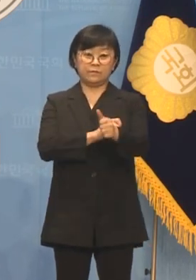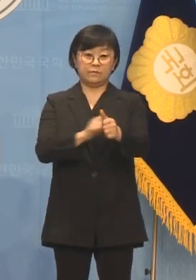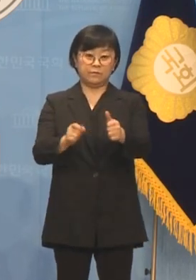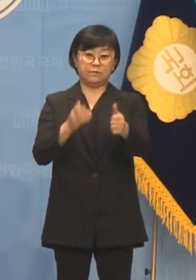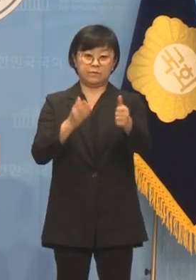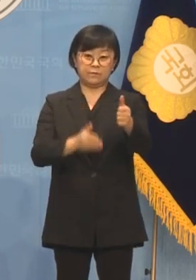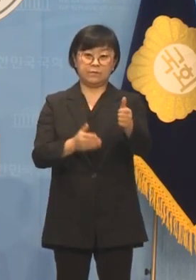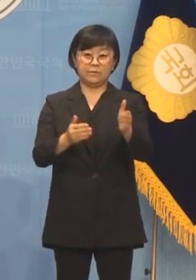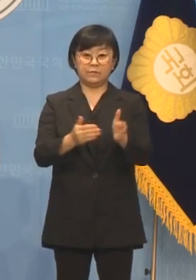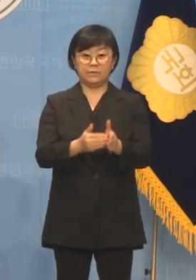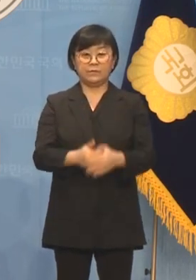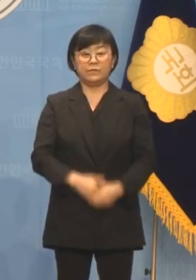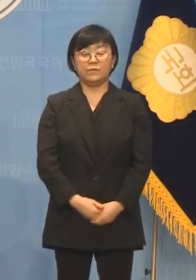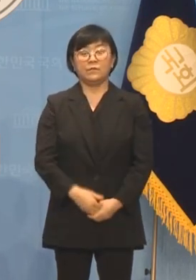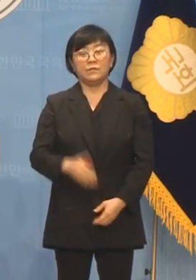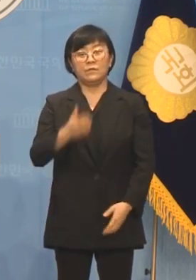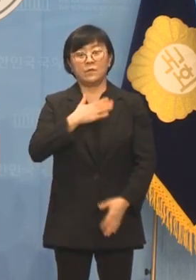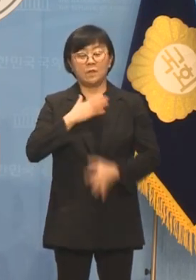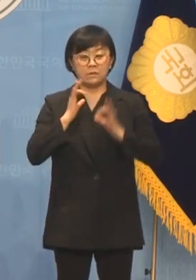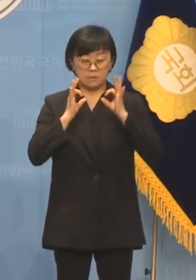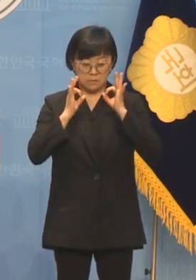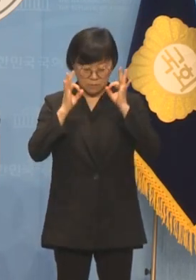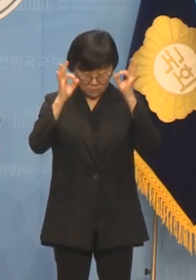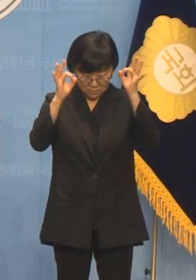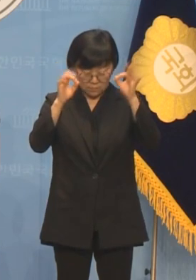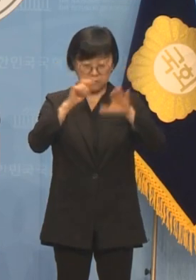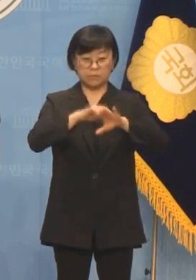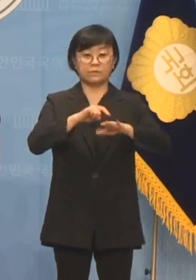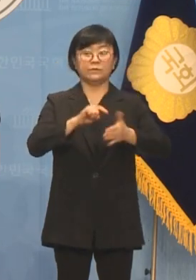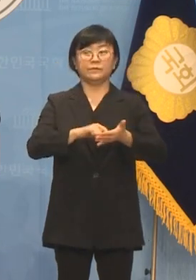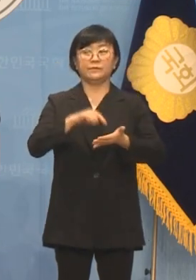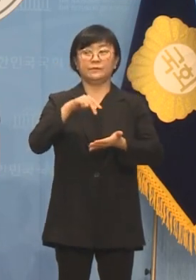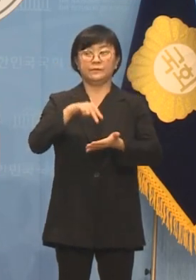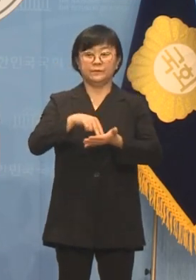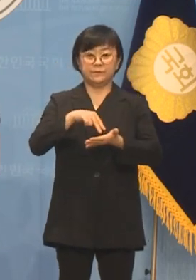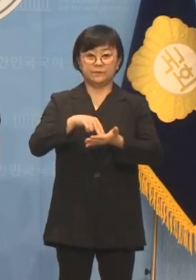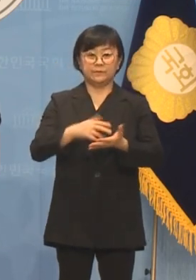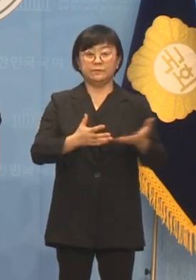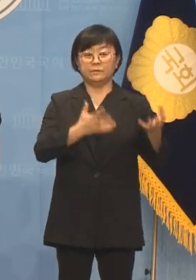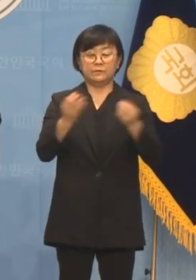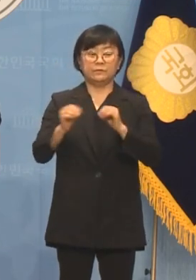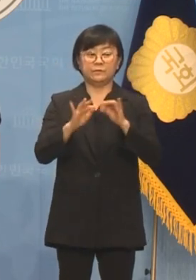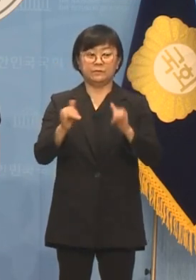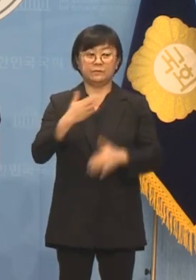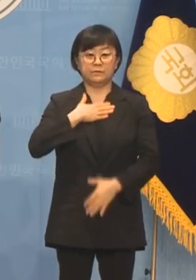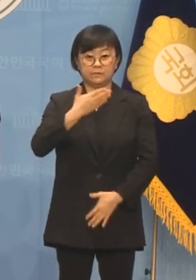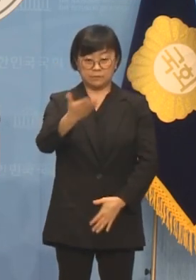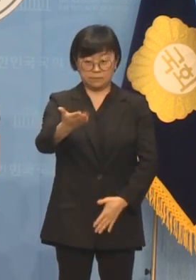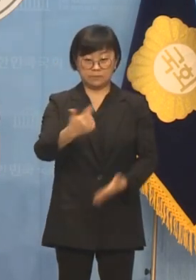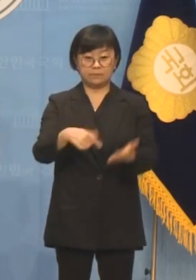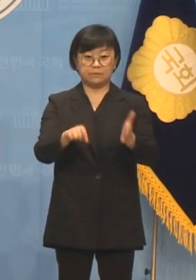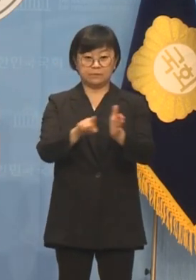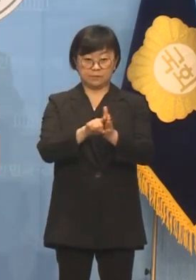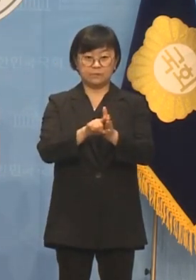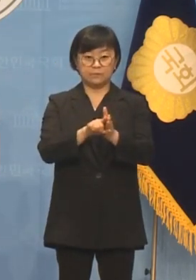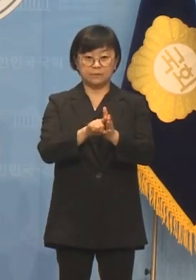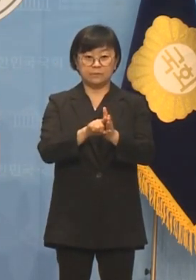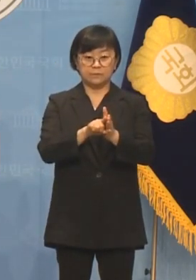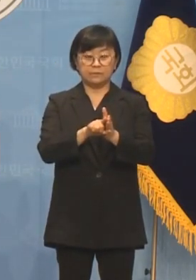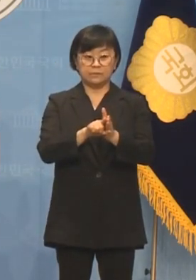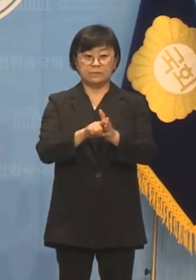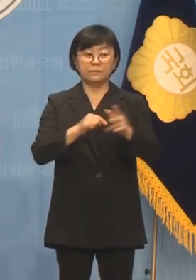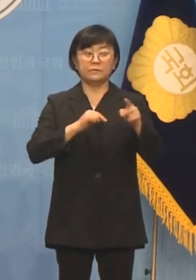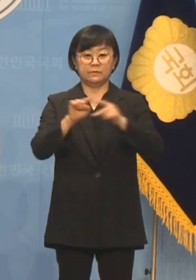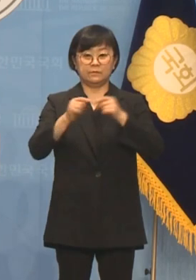부탁을 드렸습니다 저의 절박한 심정을 많은 분들에게 알리고 싶어서 그렇게 했던 점